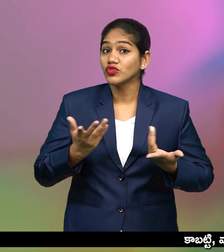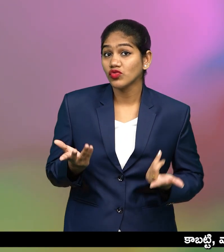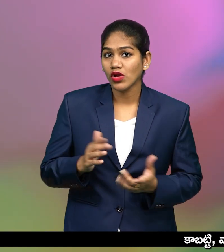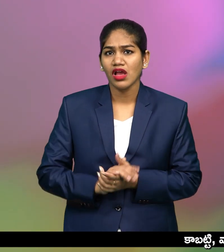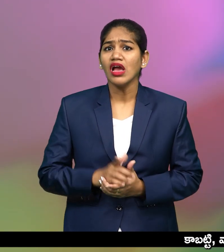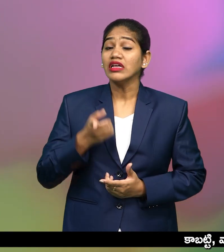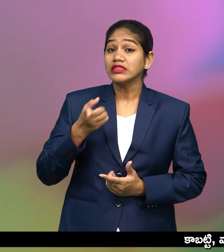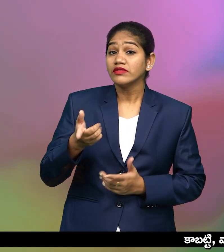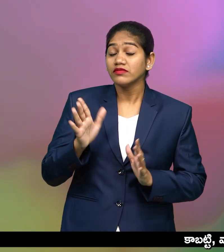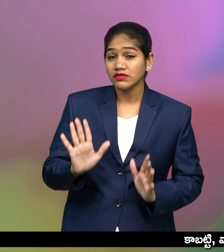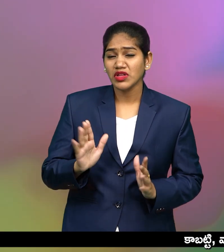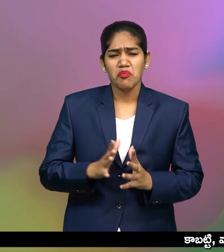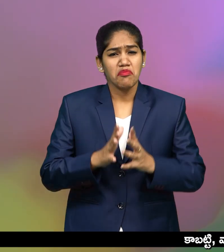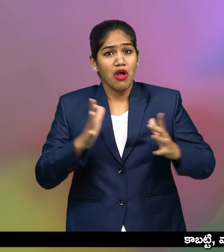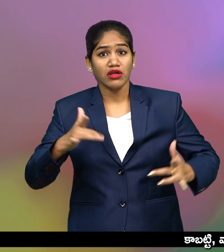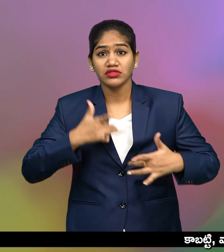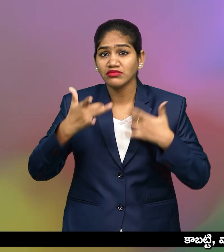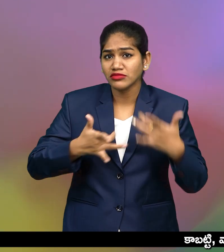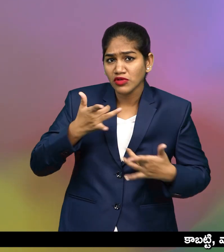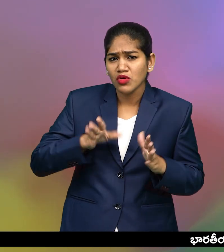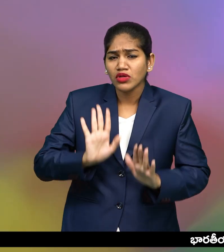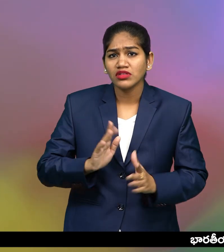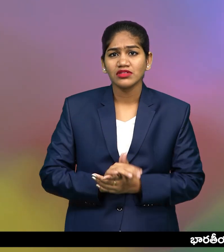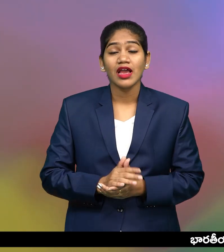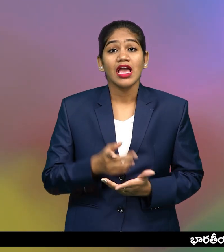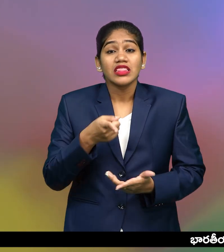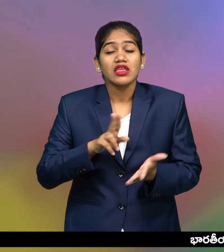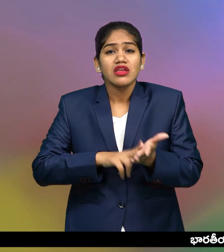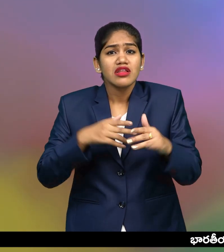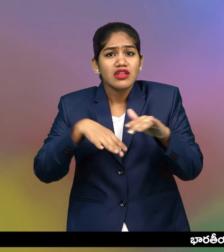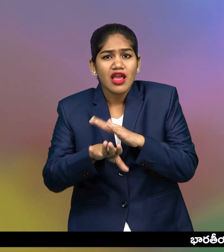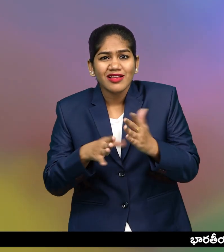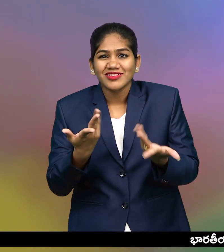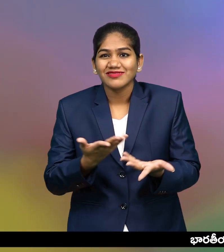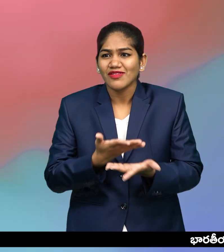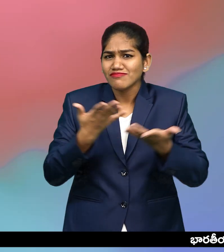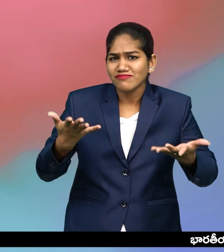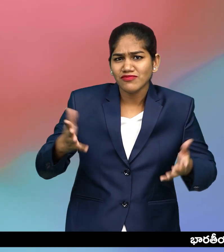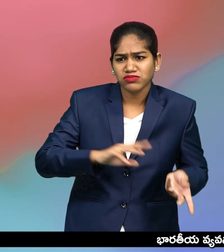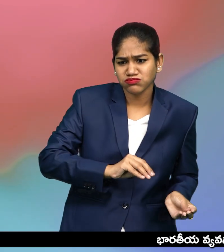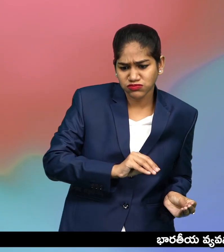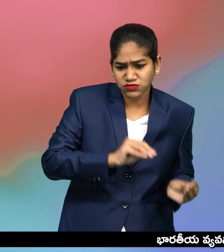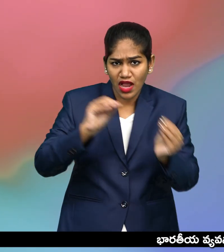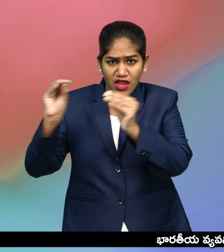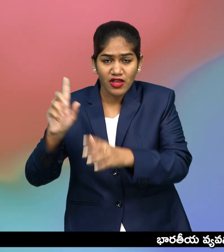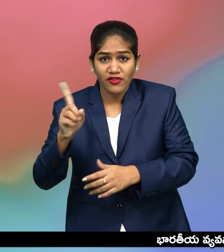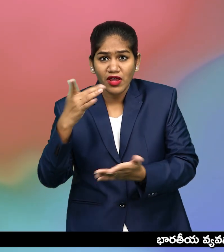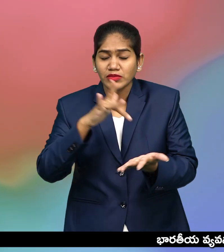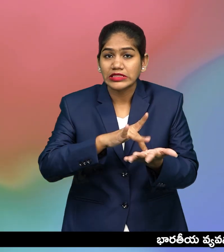కాబట్టి వారు భారతీయ ప్రజలను భారతీయ వ్యవసాయాన్ని లేదా భారతీయ వ్యవసాయాన్ని